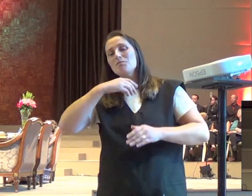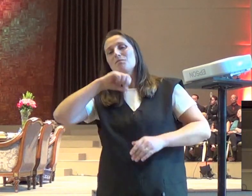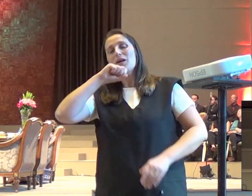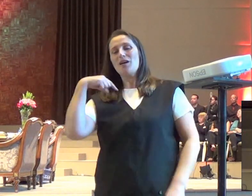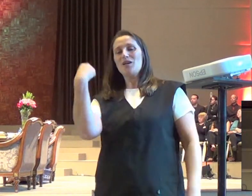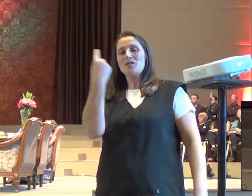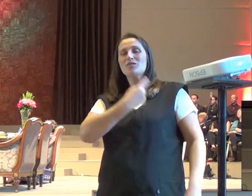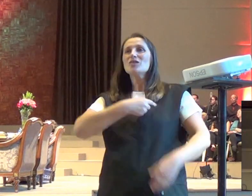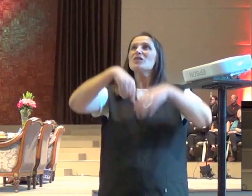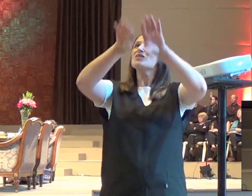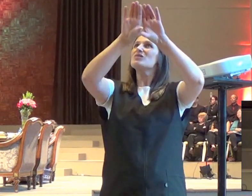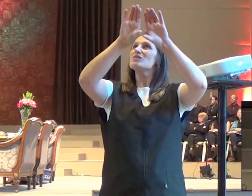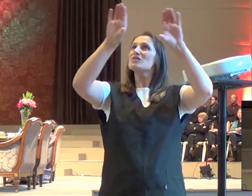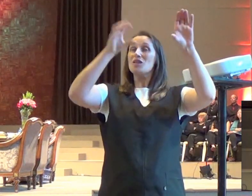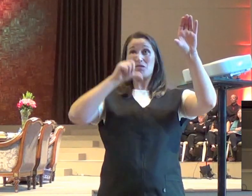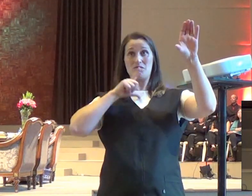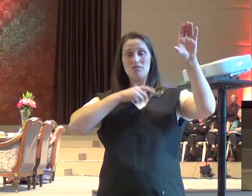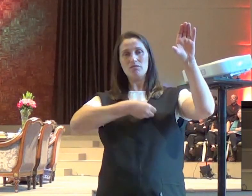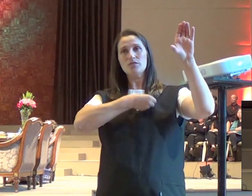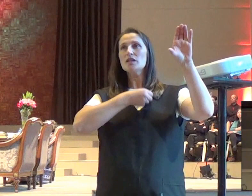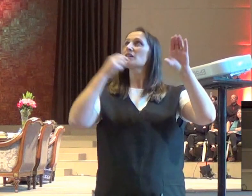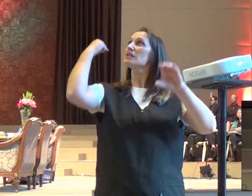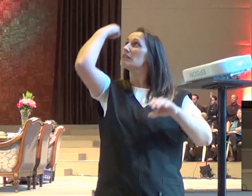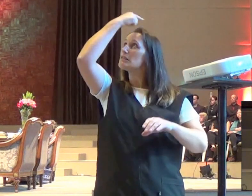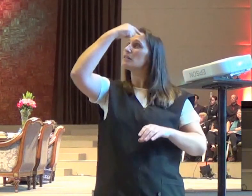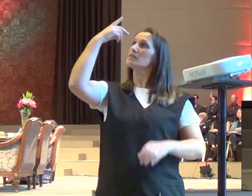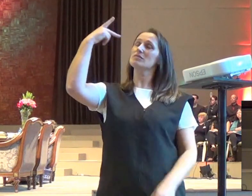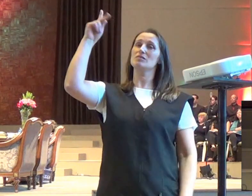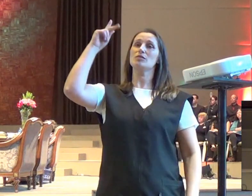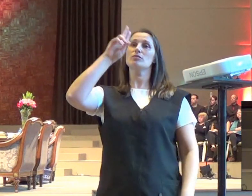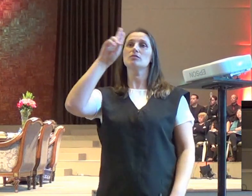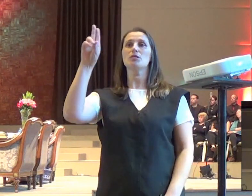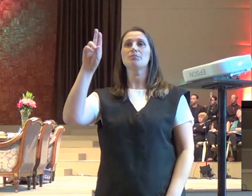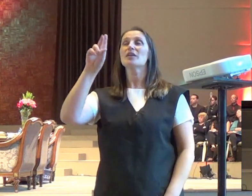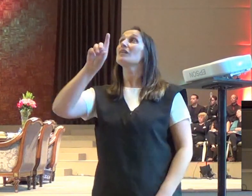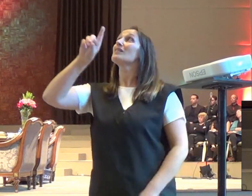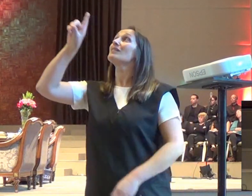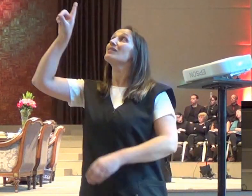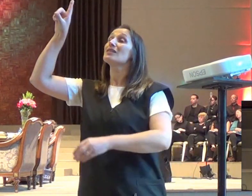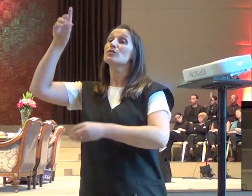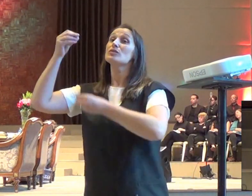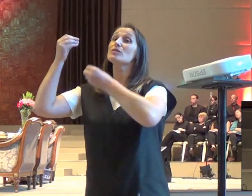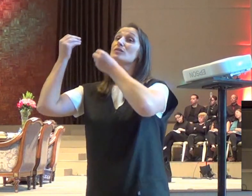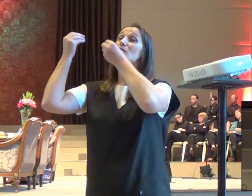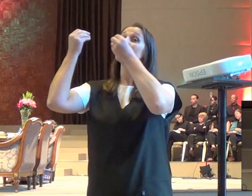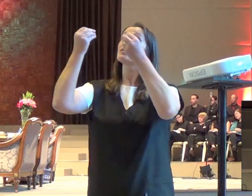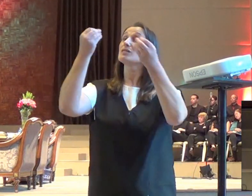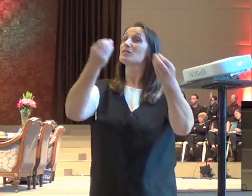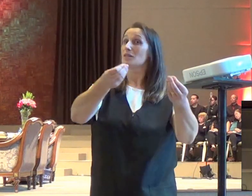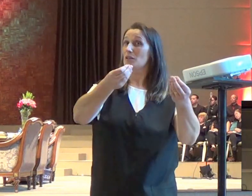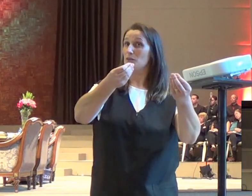santificado seja o teu nome. Deus deu para os seus filhos